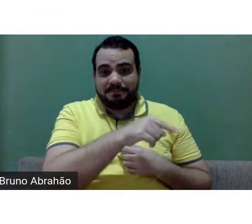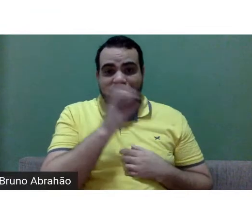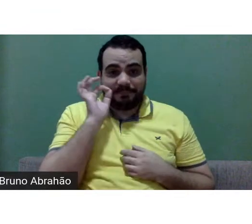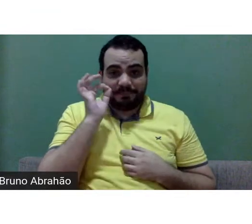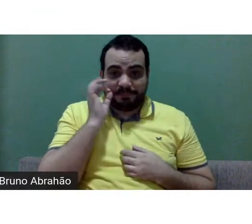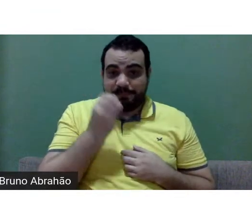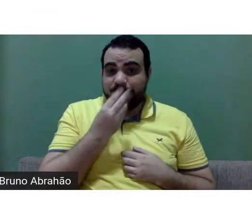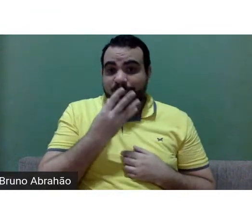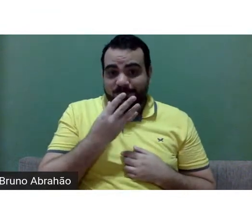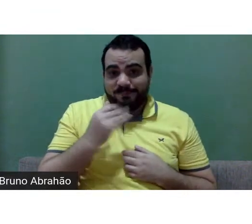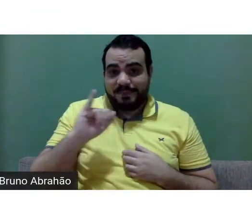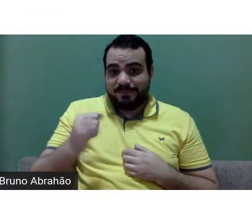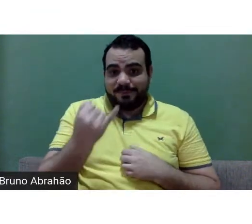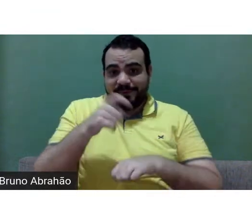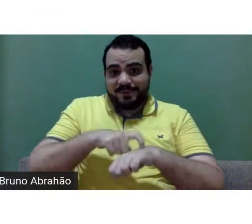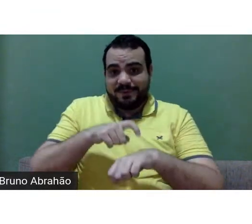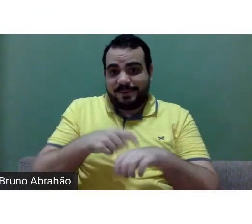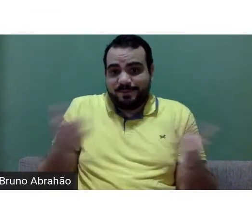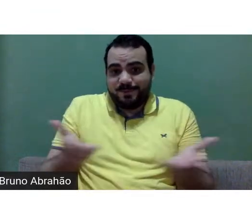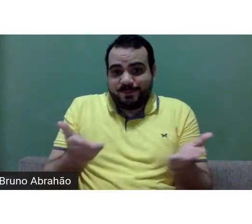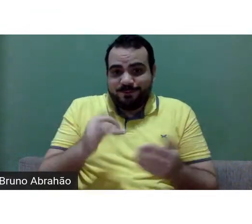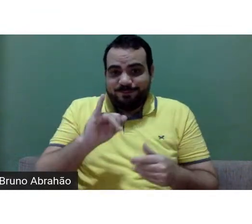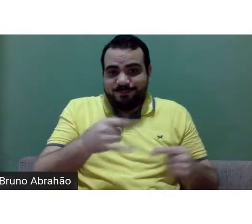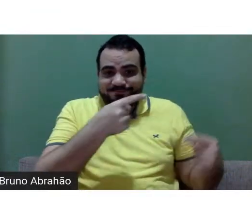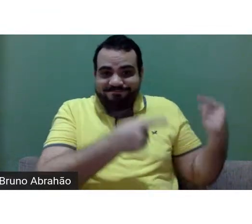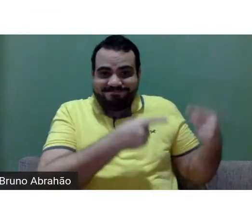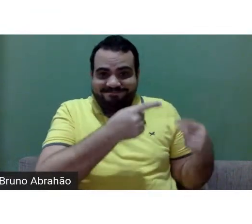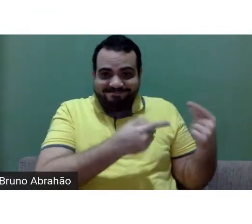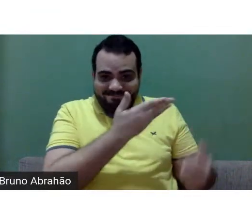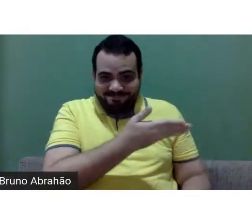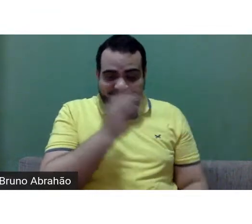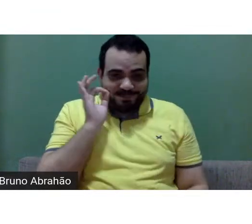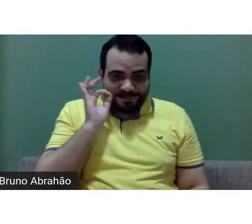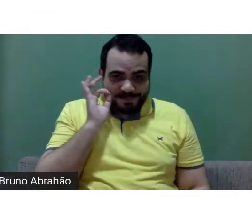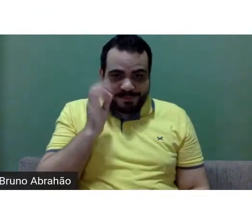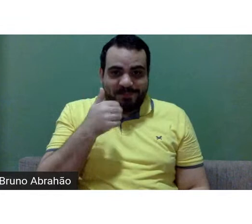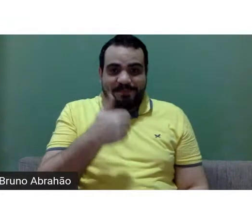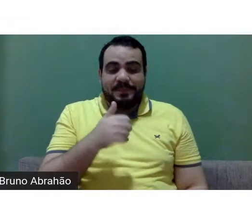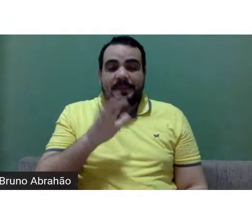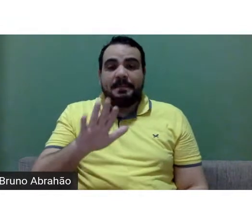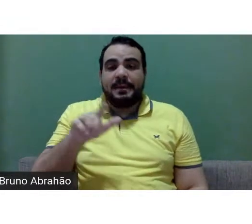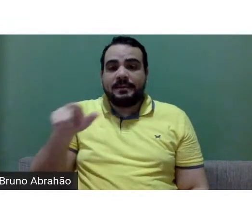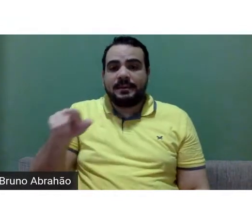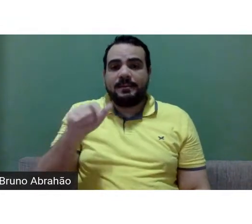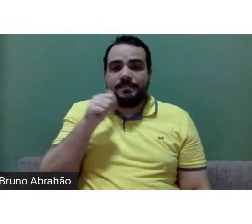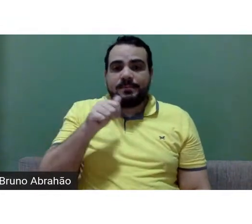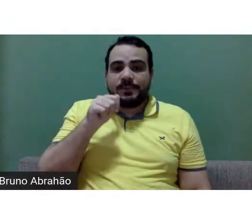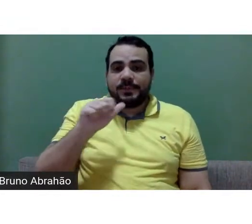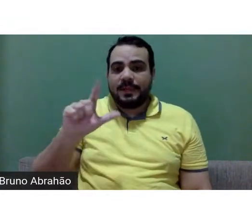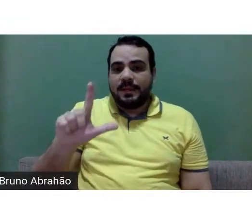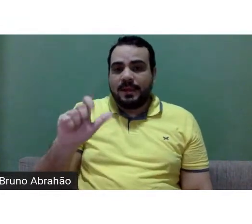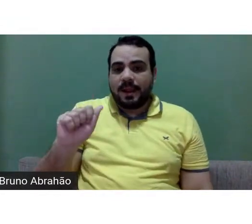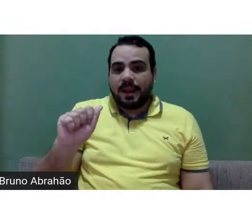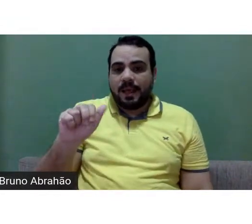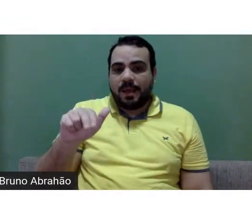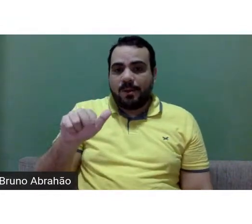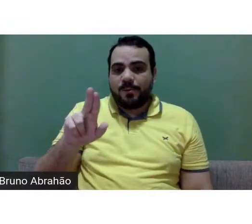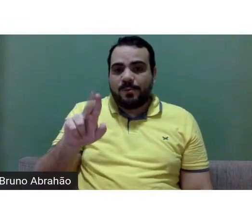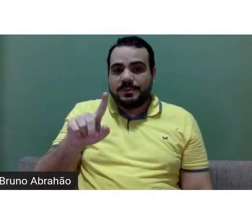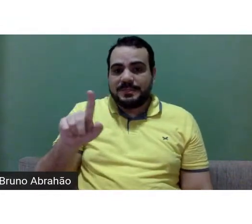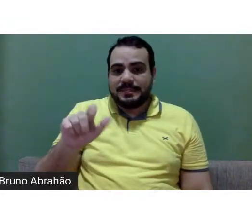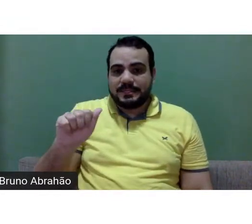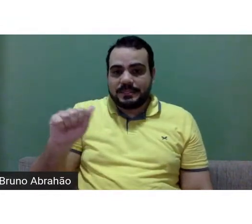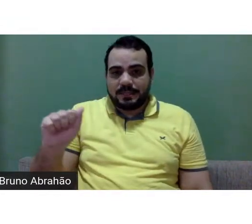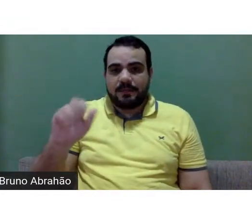e deu aproveitar essa lá ele para tirar essas dúvidas com ela aproveita esse tempo agora para que a gente possa debater esses assuntos e